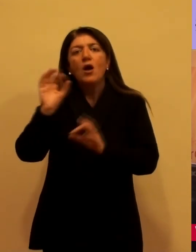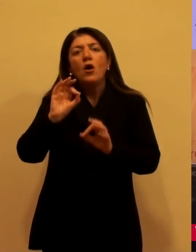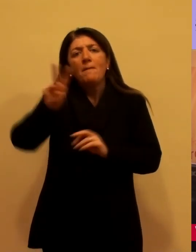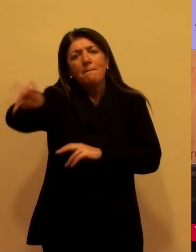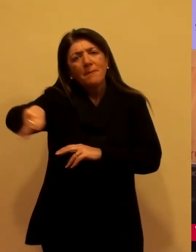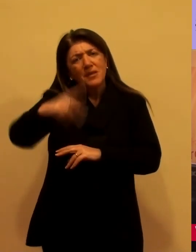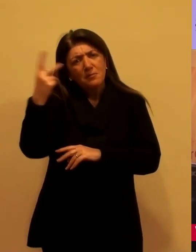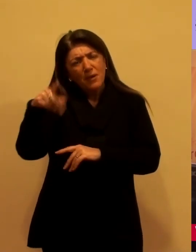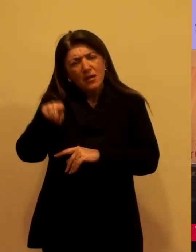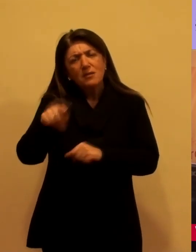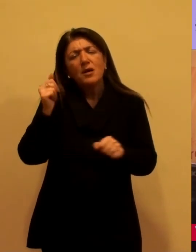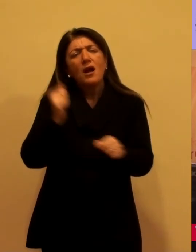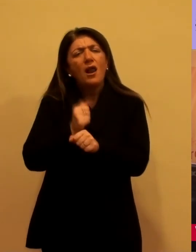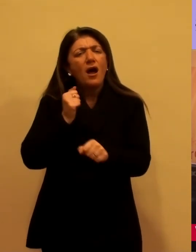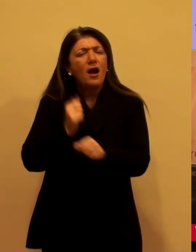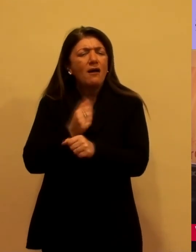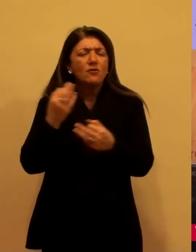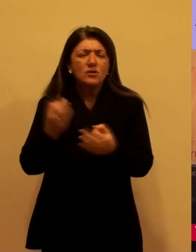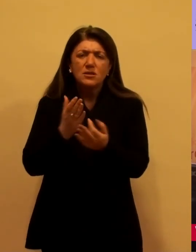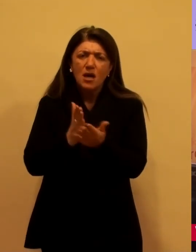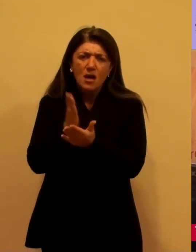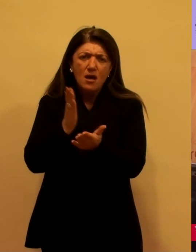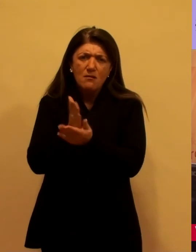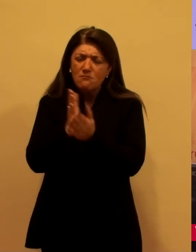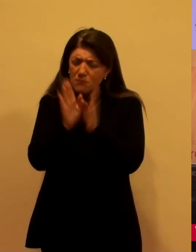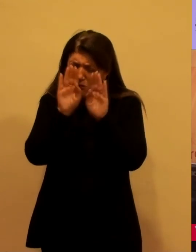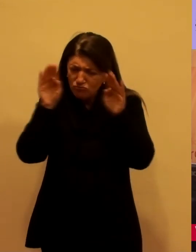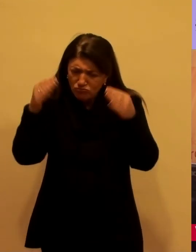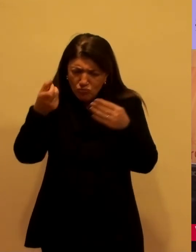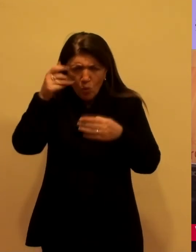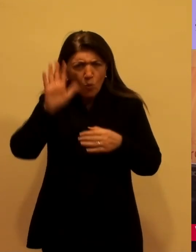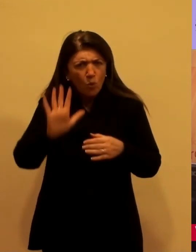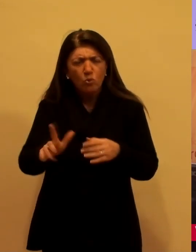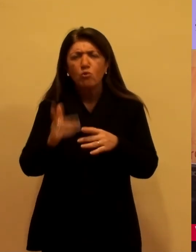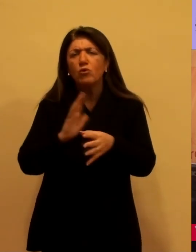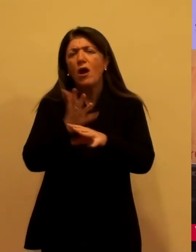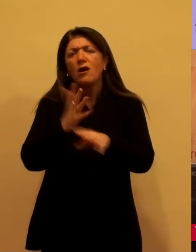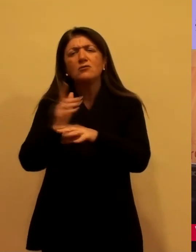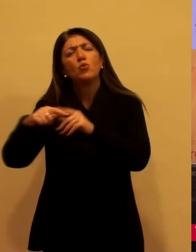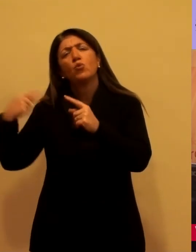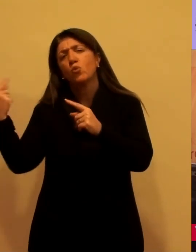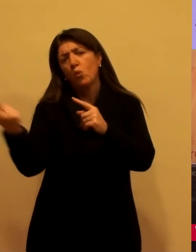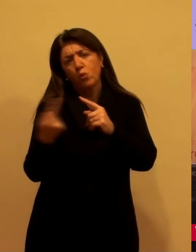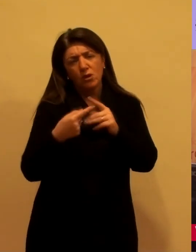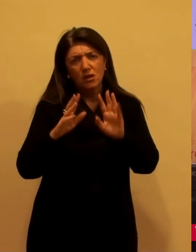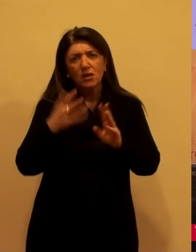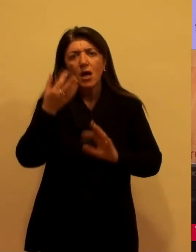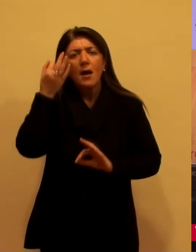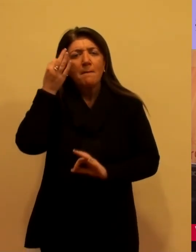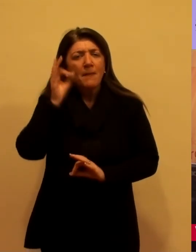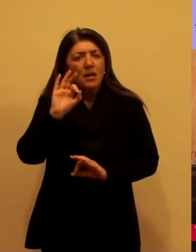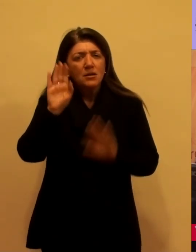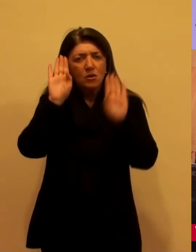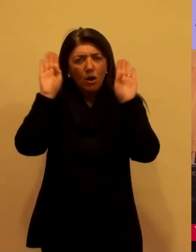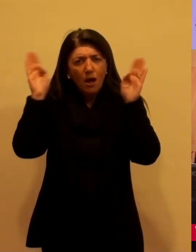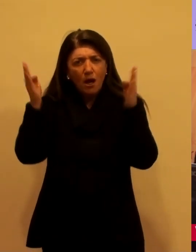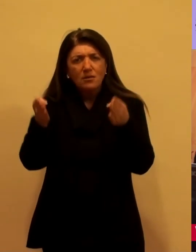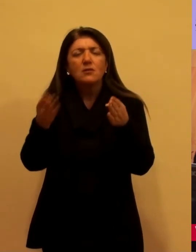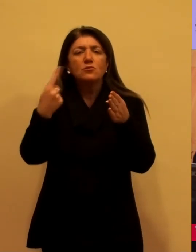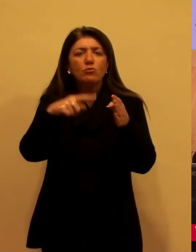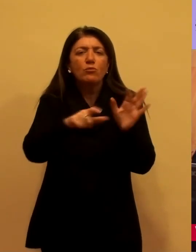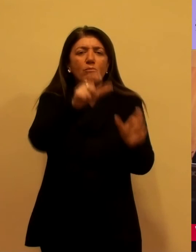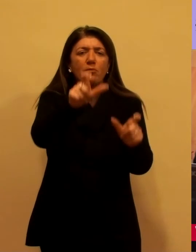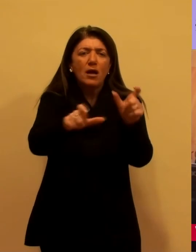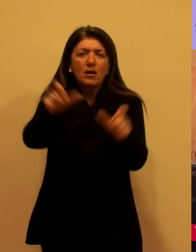Dipartimento lavora da sempre per rendere il patrimonio culturale del museo appunto accessibile a tutti quanti, con una particolare attenzione ai soggetti che